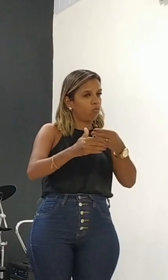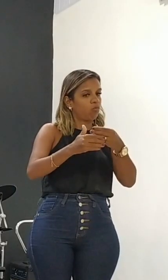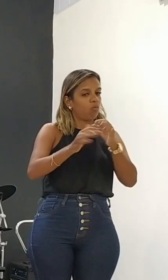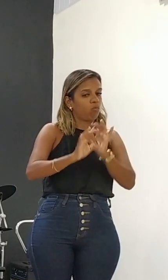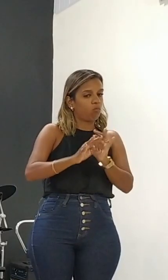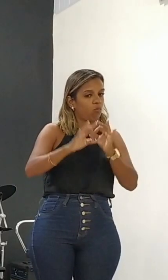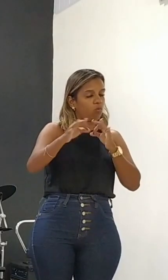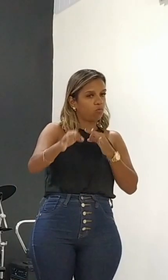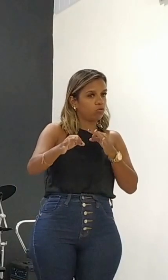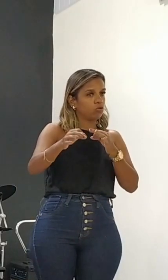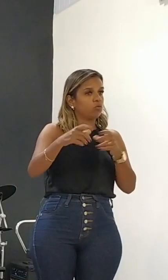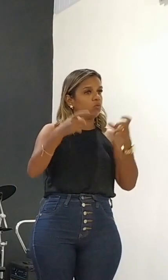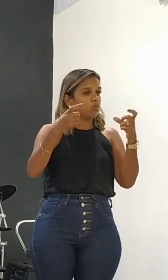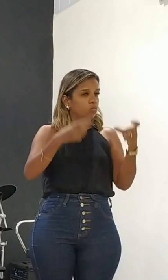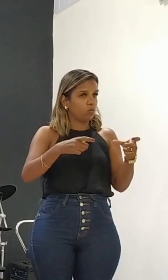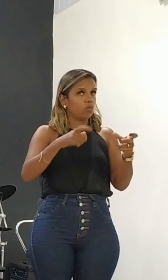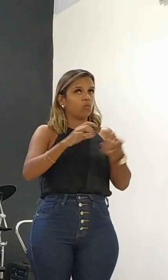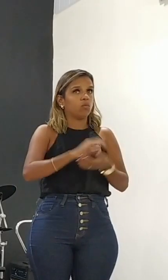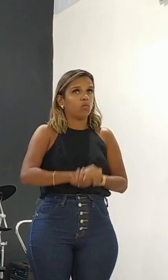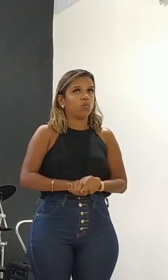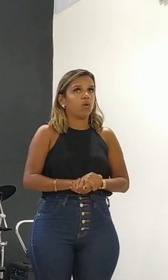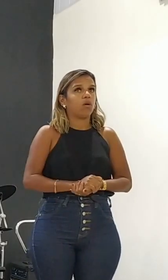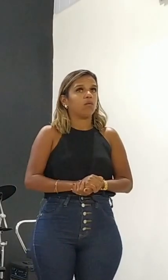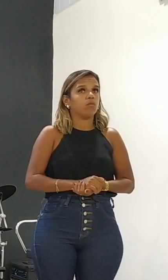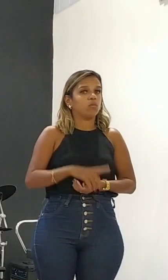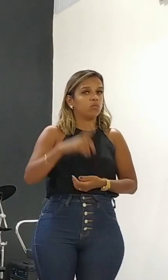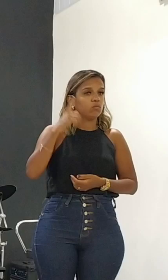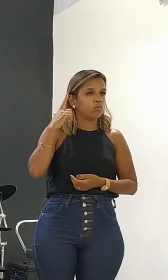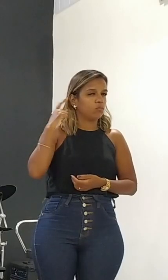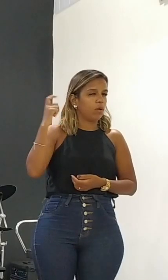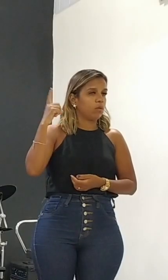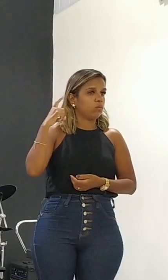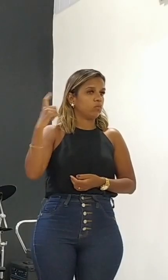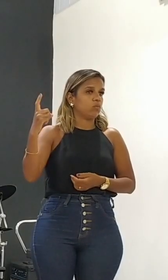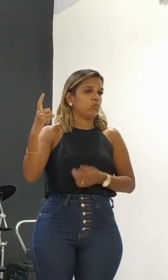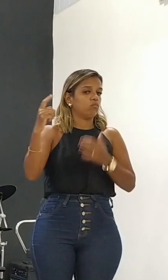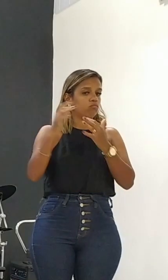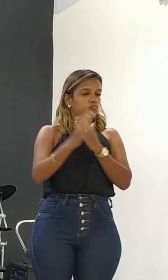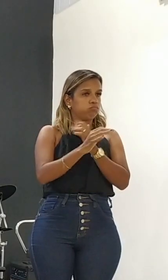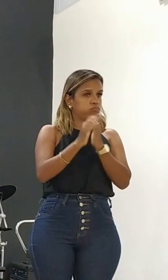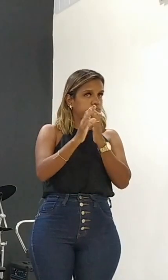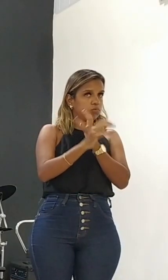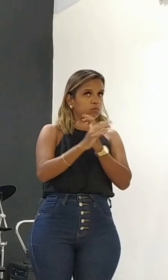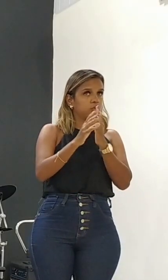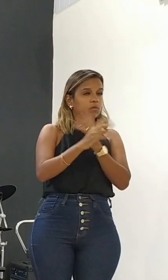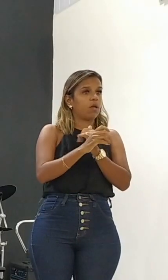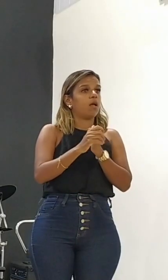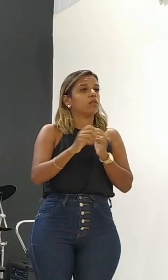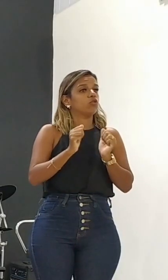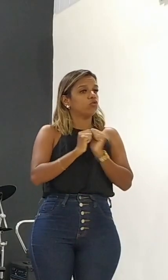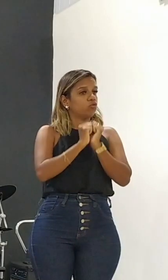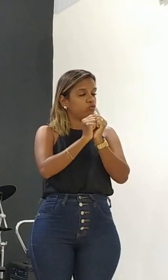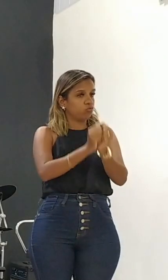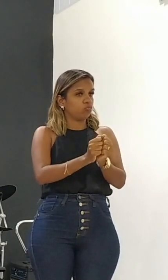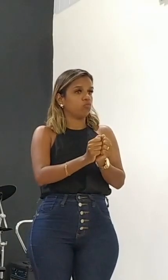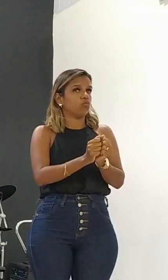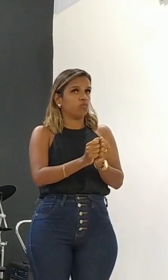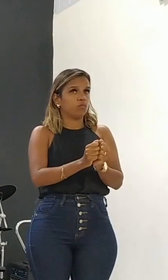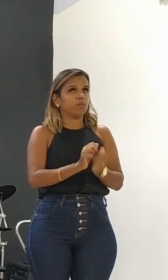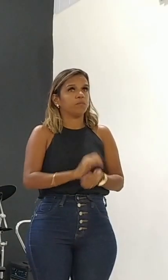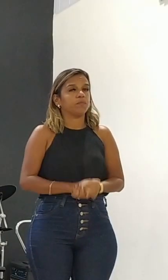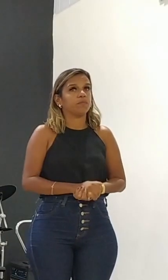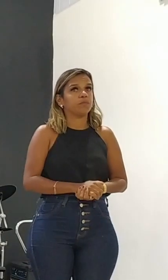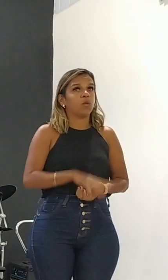outros, no lugar onde ouvirdes o som da buzina. Ali vos ajuntareis conosco. O